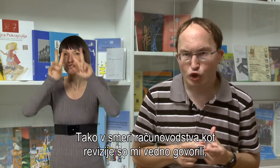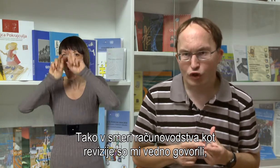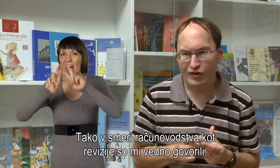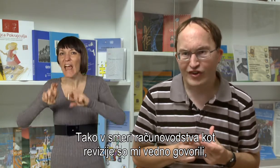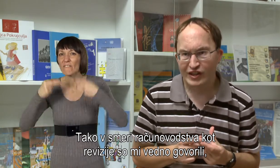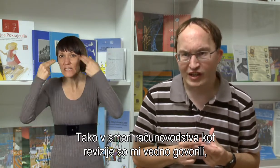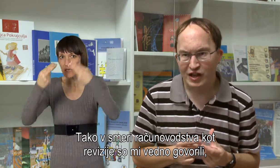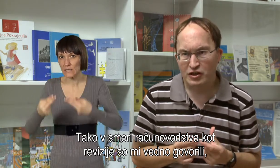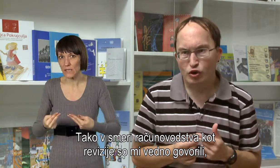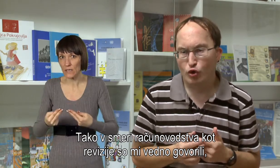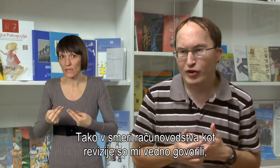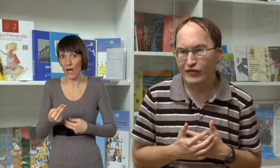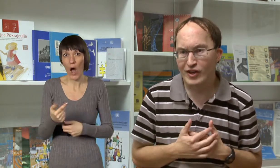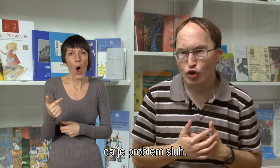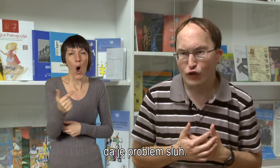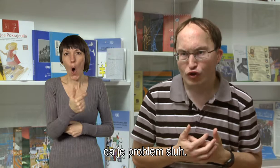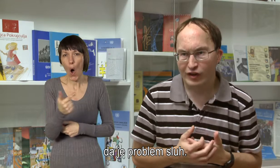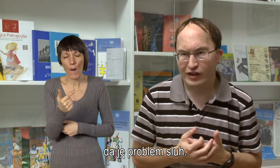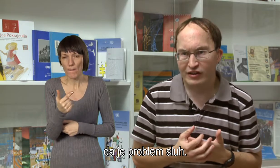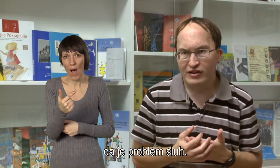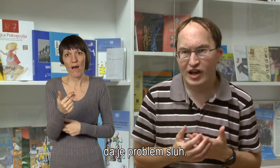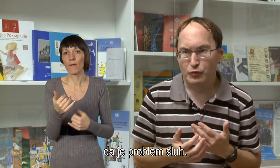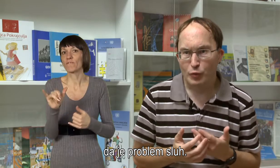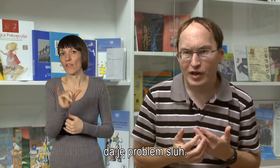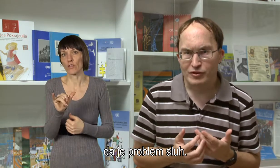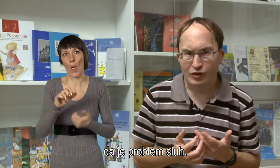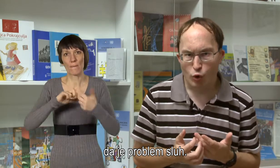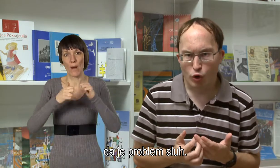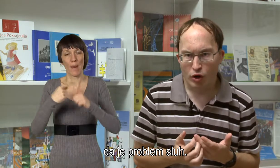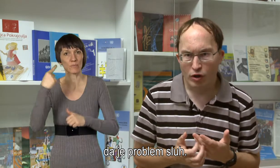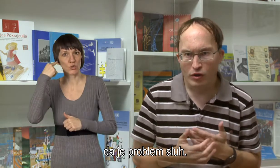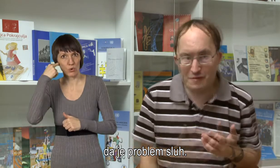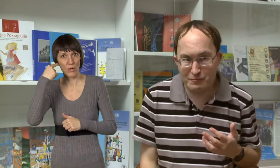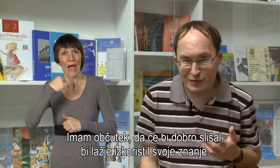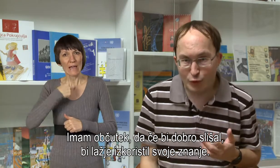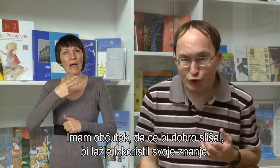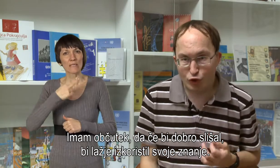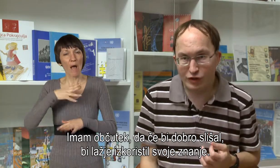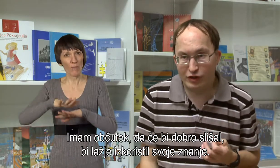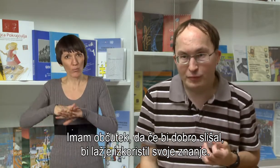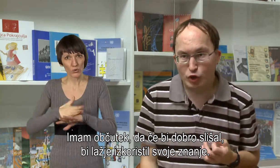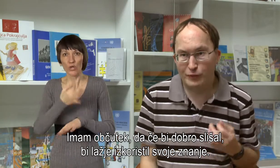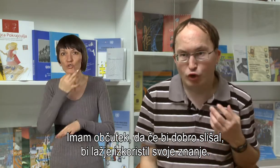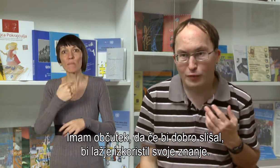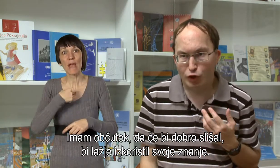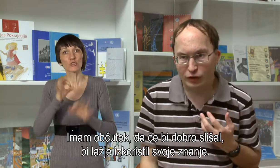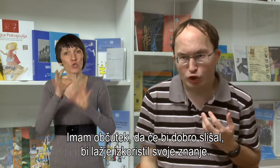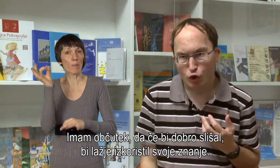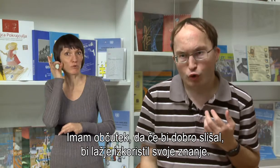področju revizije, so mi vedno govorili, da je problem sluh. Imam občutek, da bi, če bi dobro slišal,